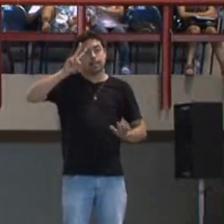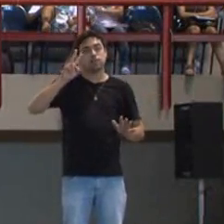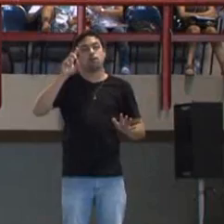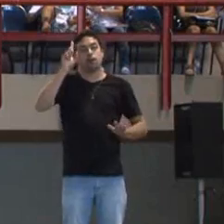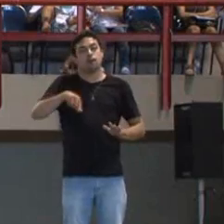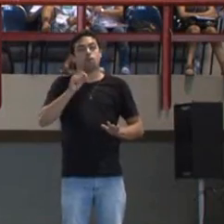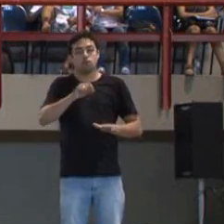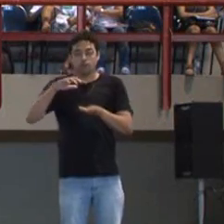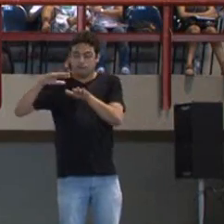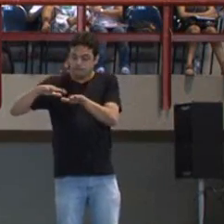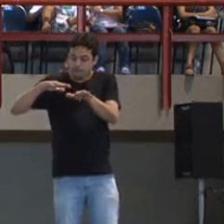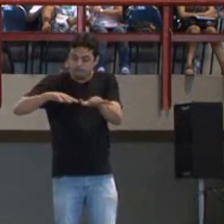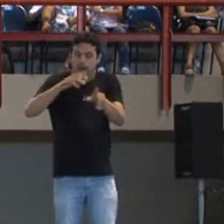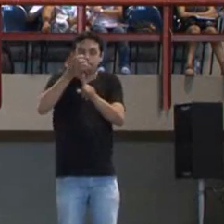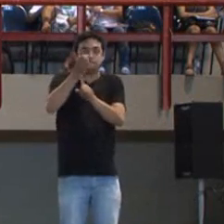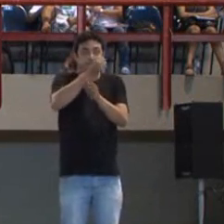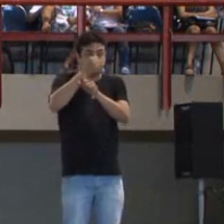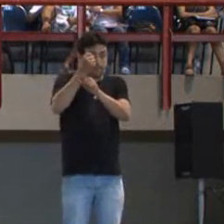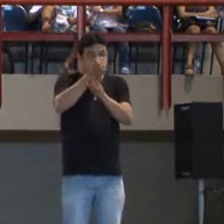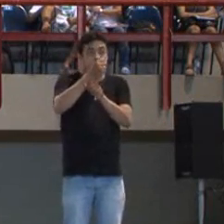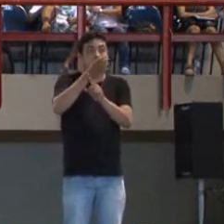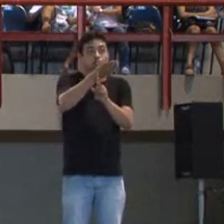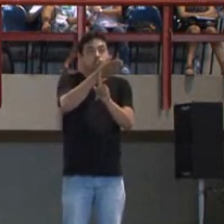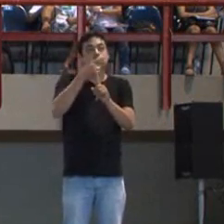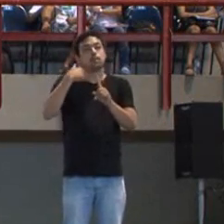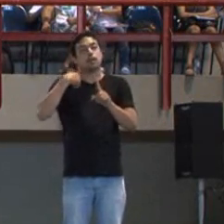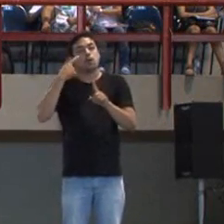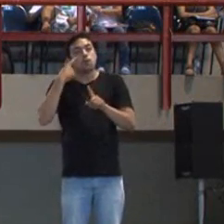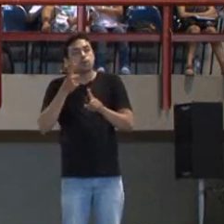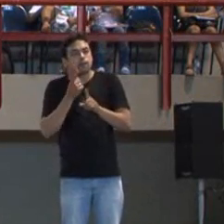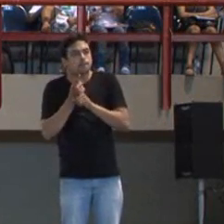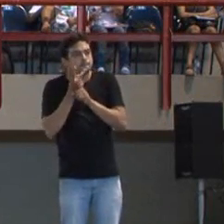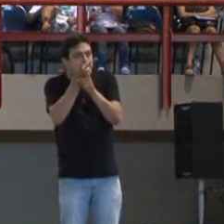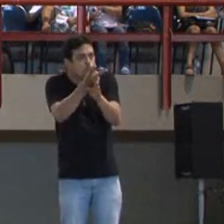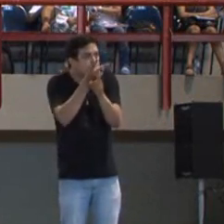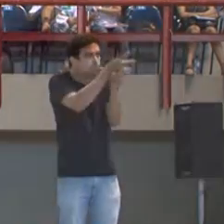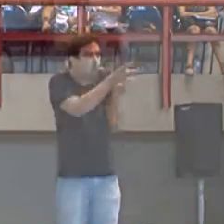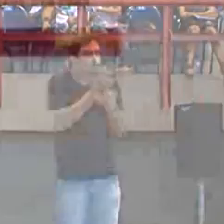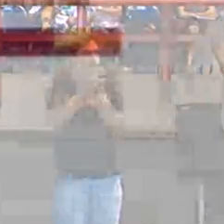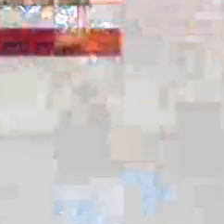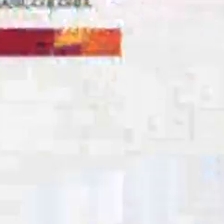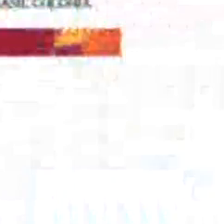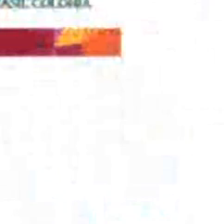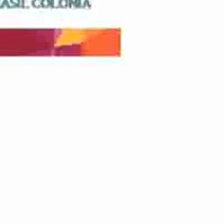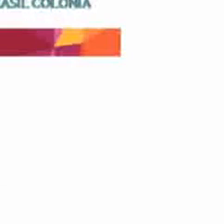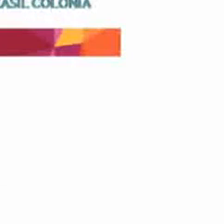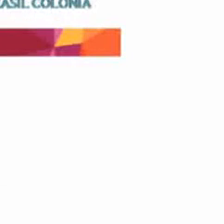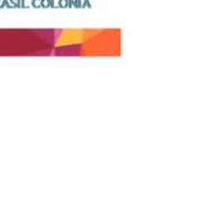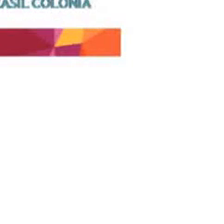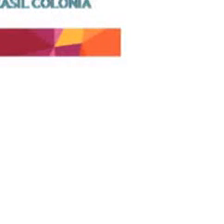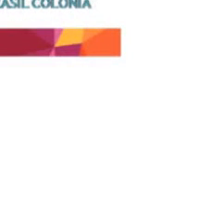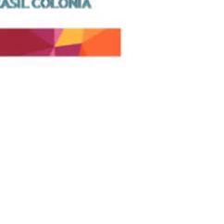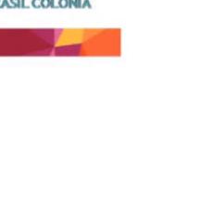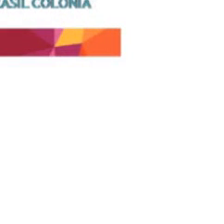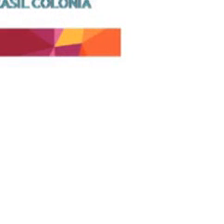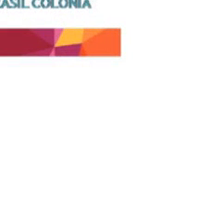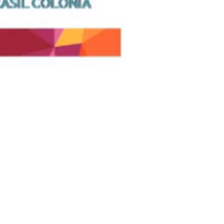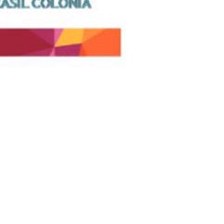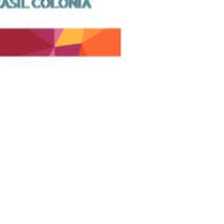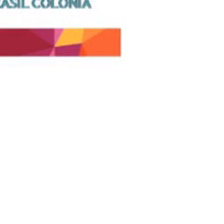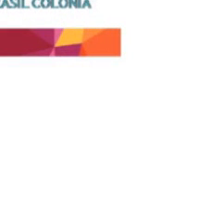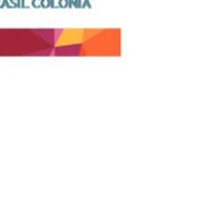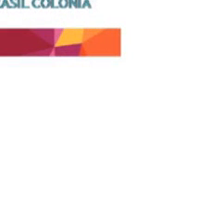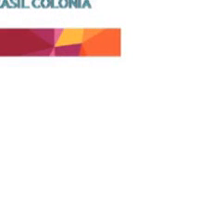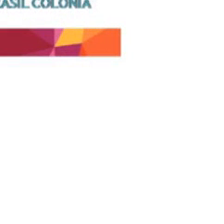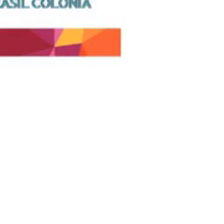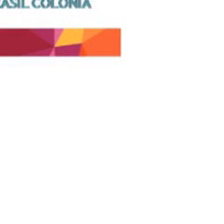o bandeirante ele foi atrás de caçar o índio, não o negro.